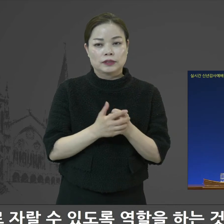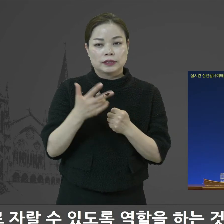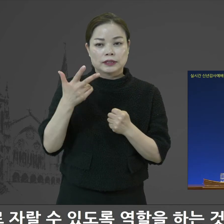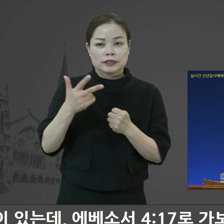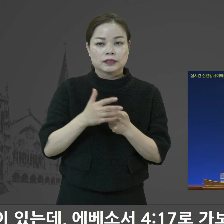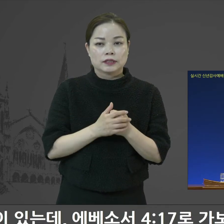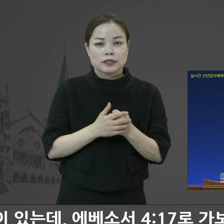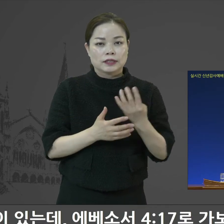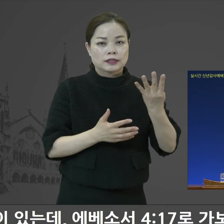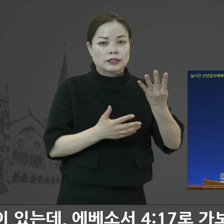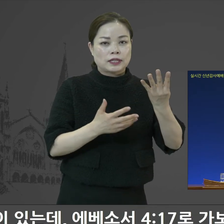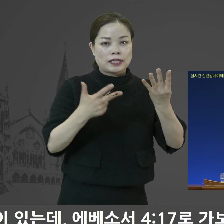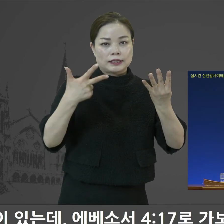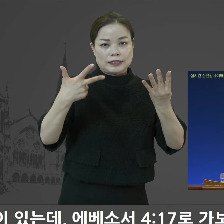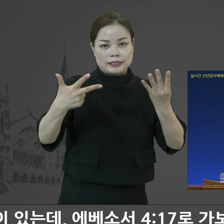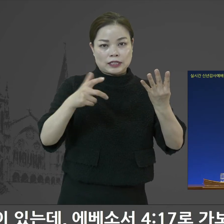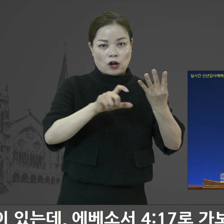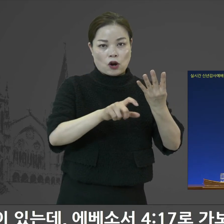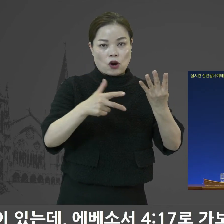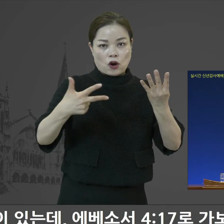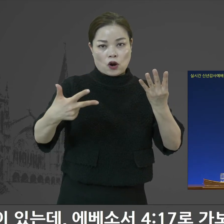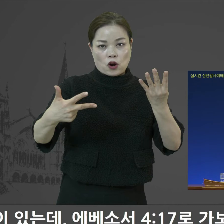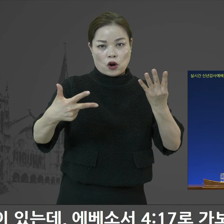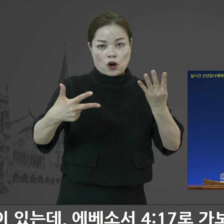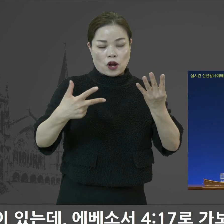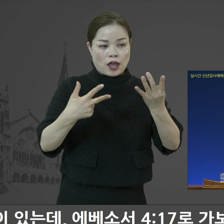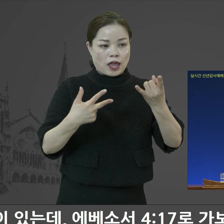드러납니다. 에베소서 4장 7절 찾아가십시다.